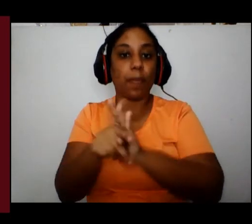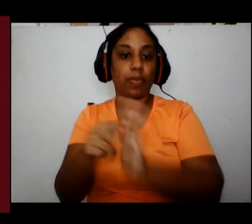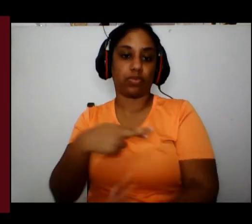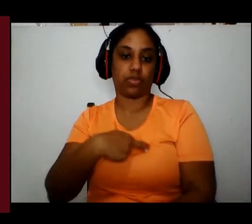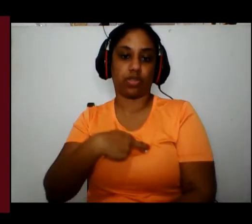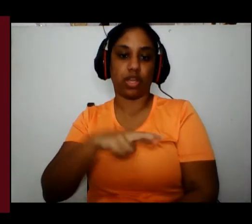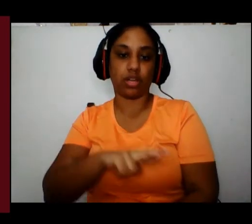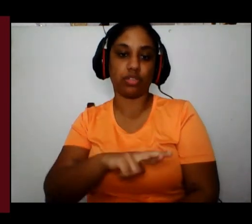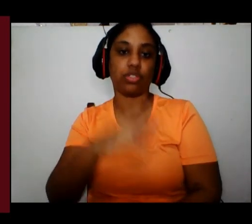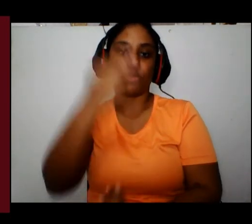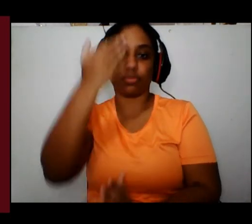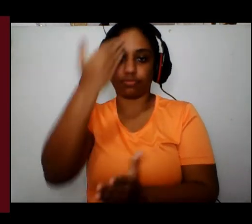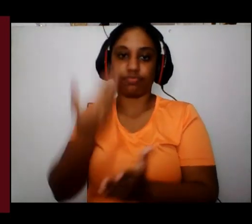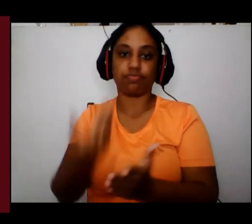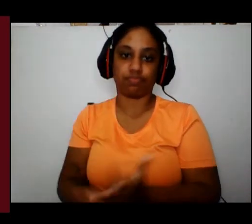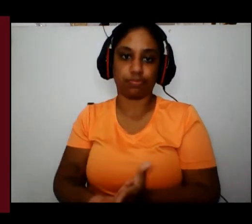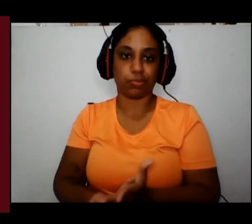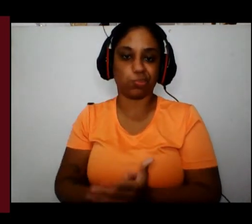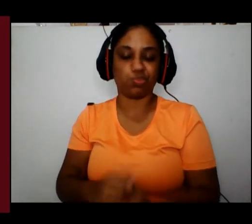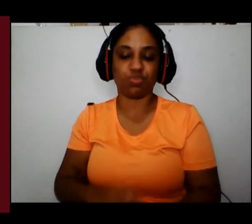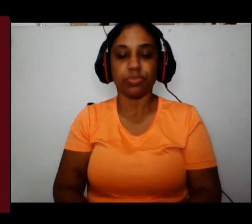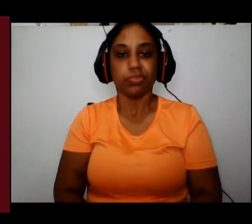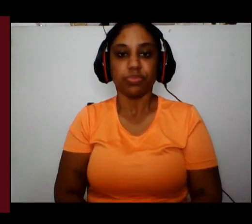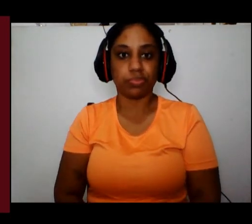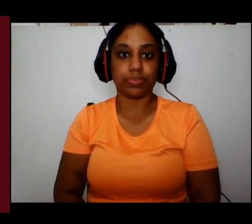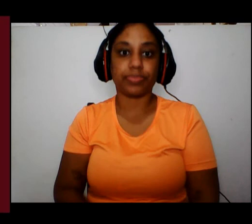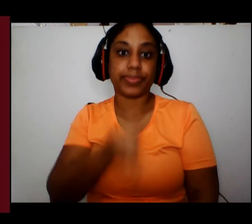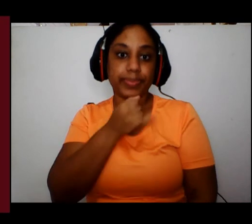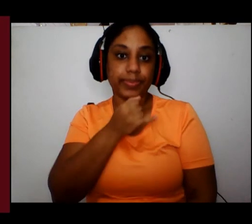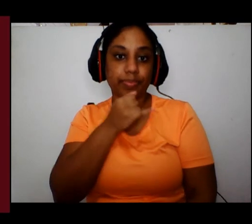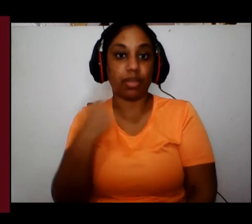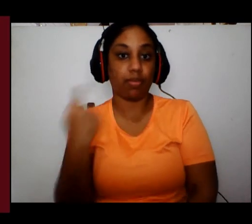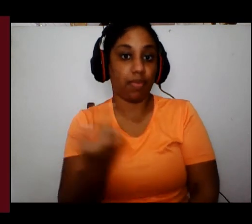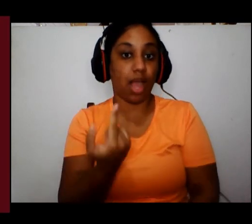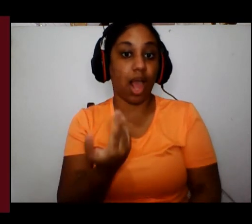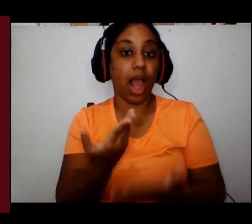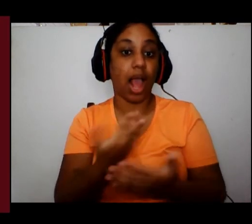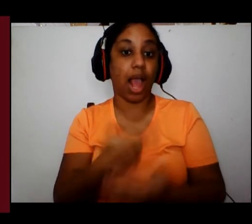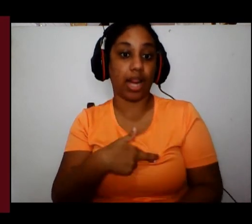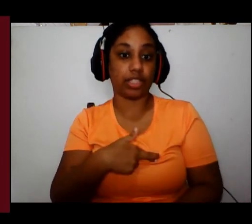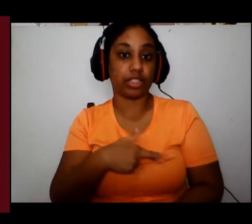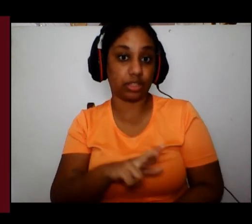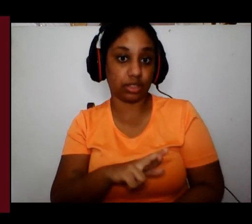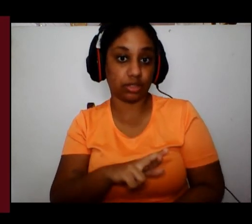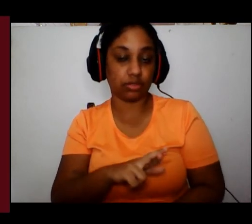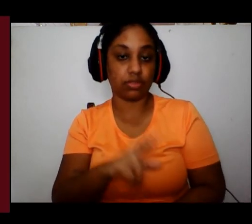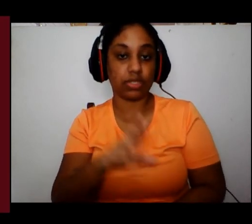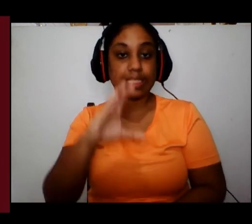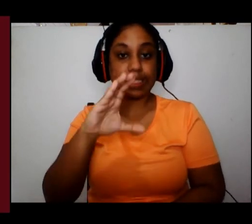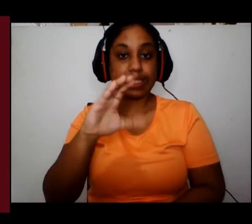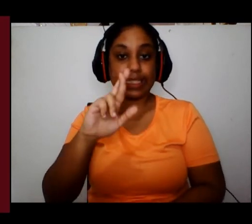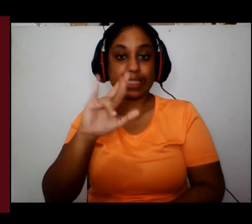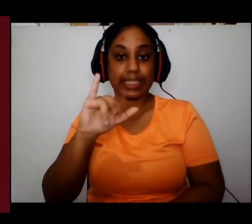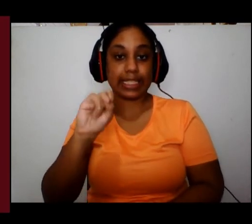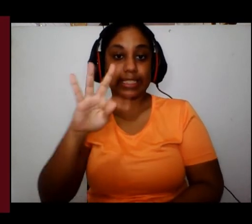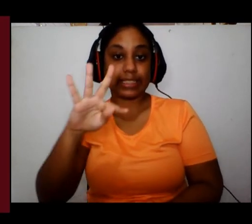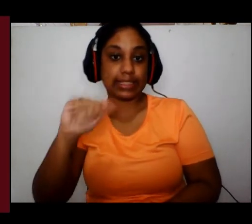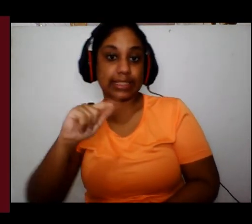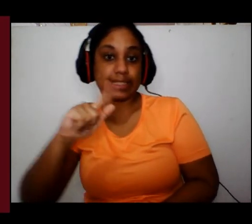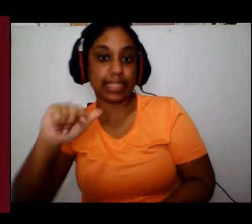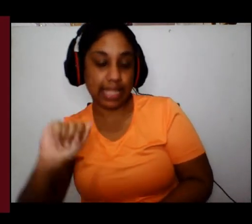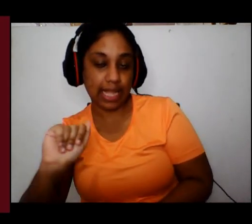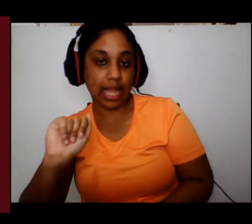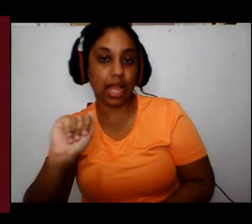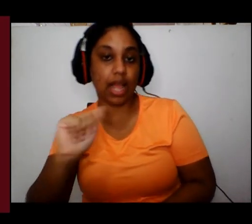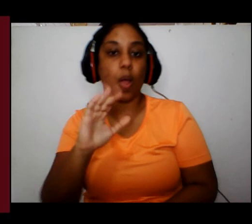e segundo o que essa religião acredita. No caso, segundo a nossa religião, o mundo foi criado por Deus